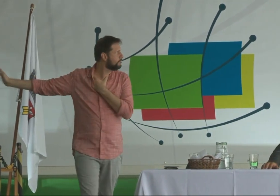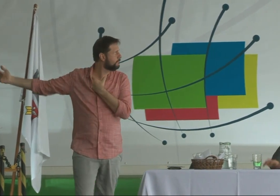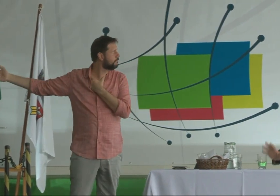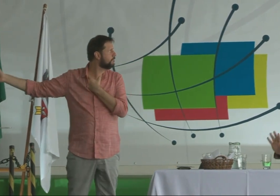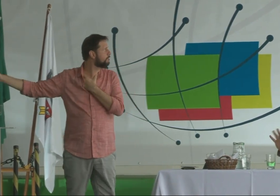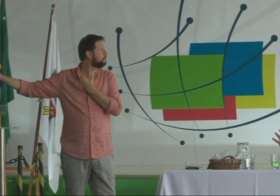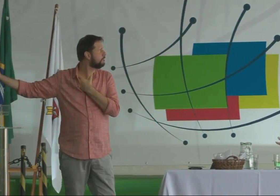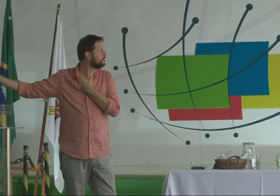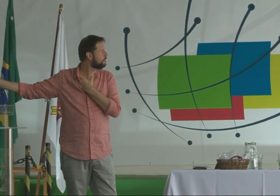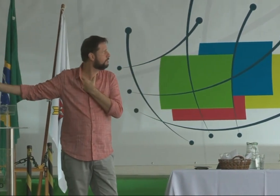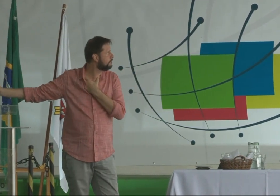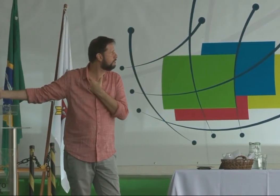qualquer outro país.